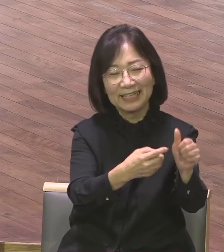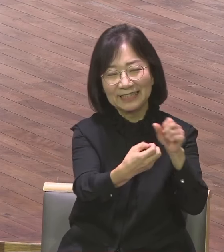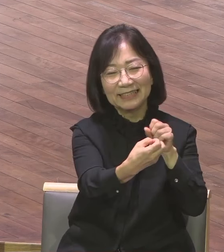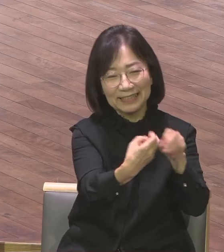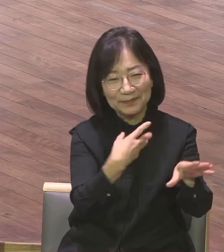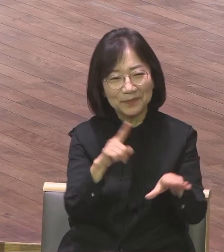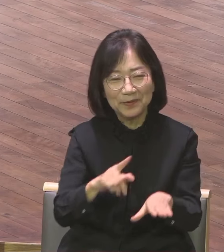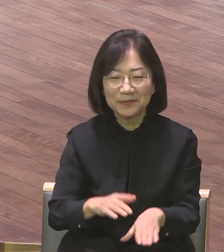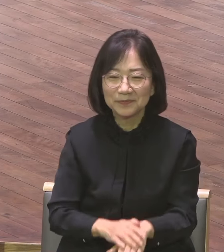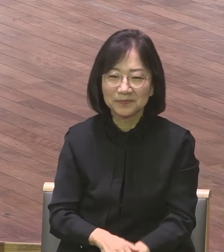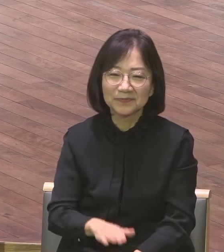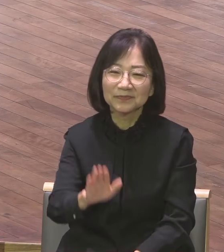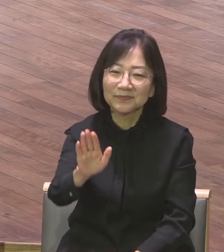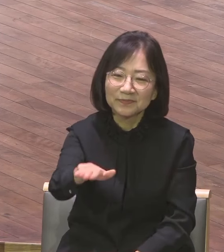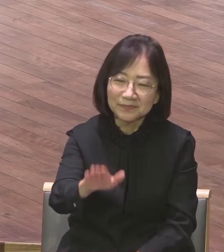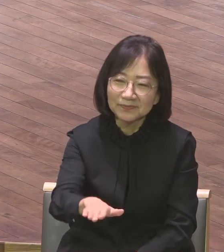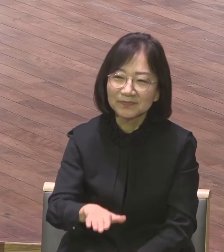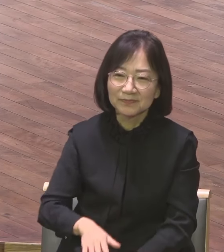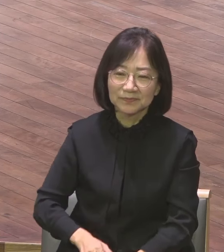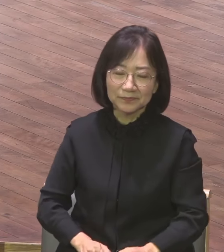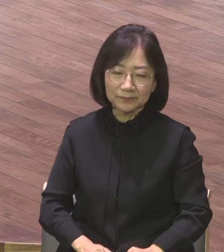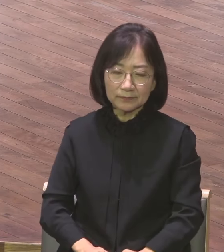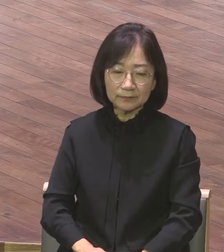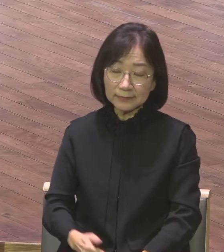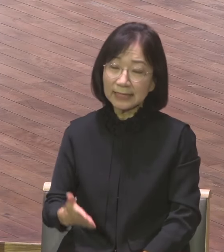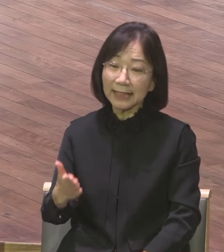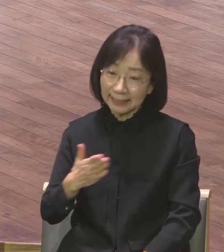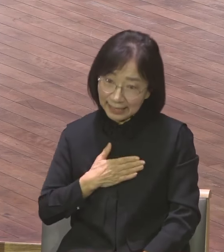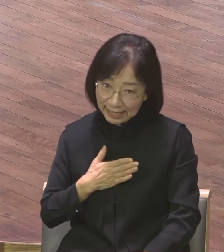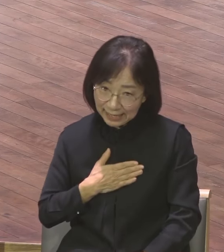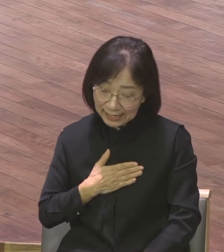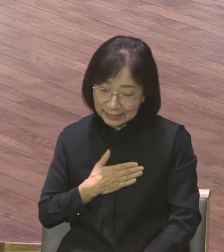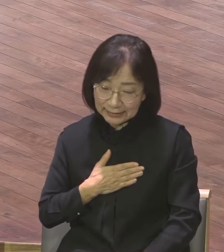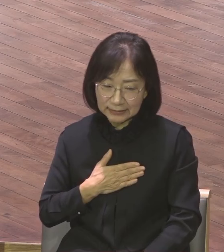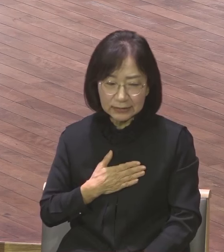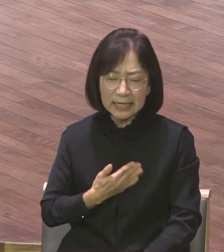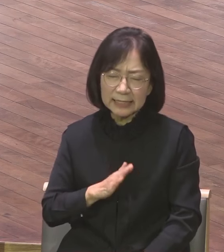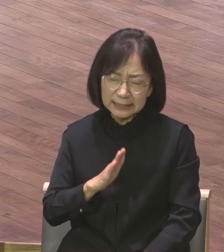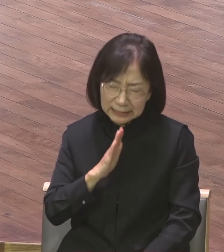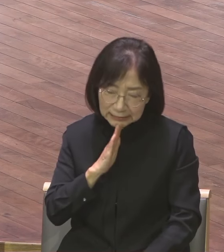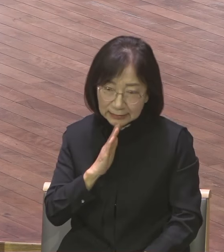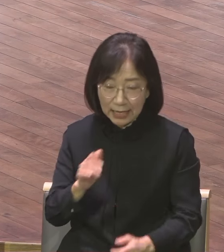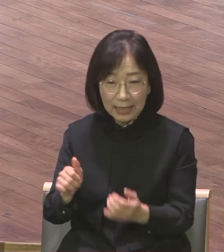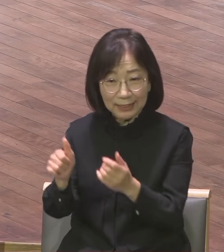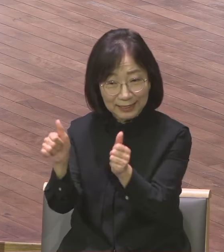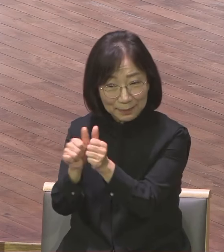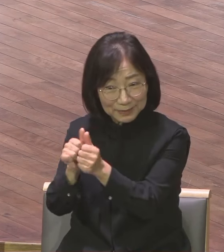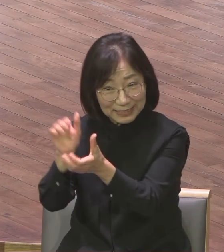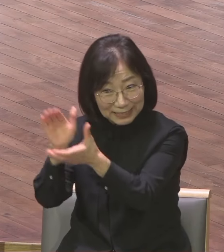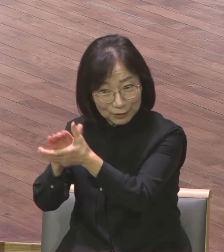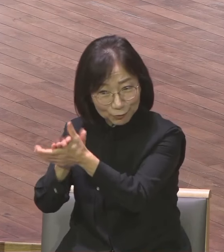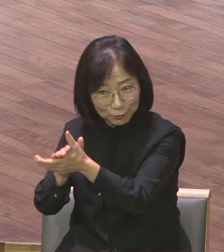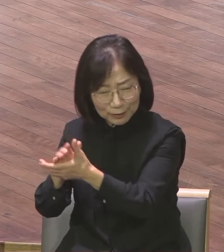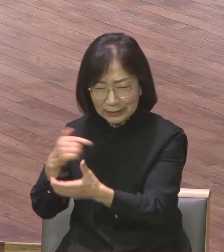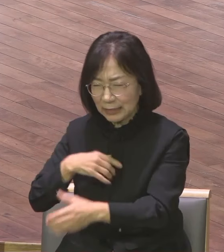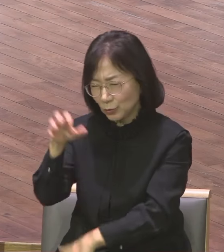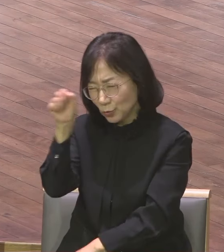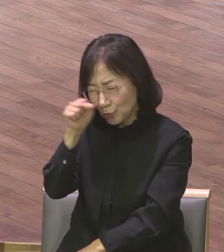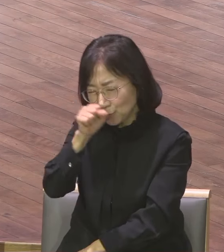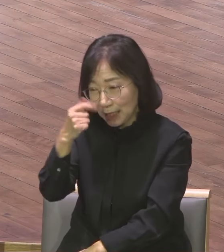김상학 교수가 이렇게 말했어요. 내가 정말로 내 남자친구를 좋아하는